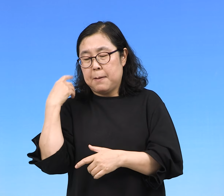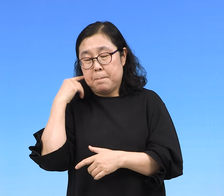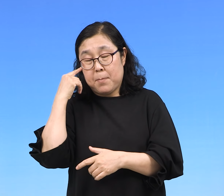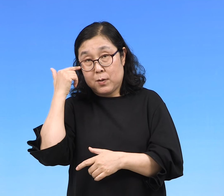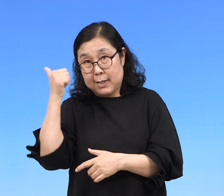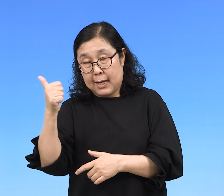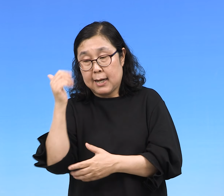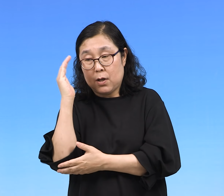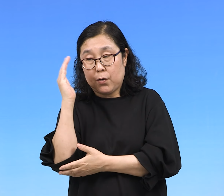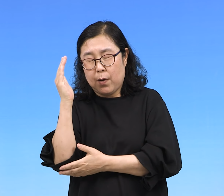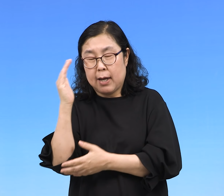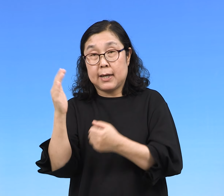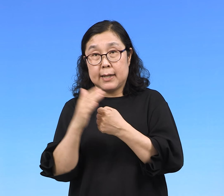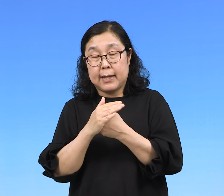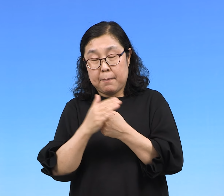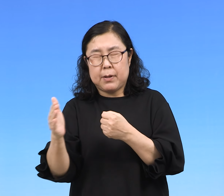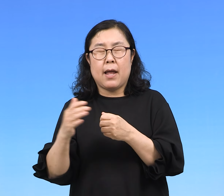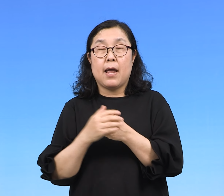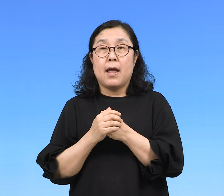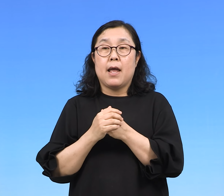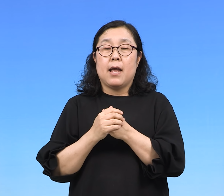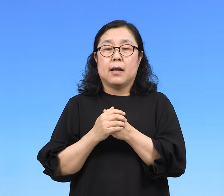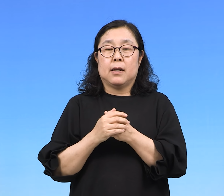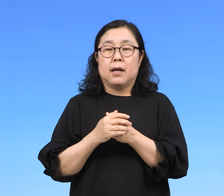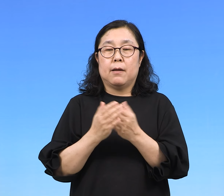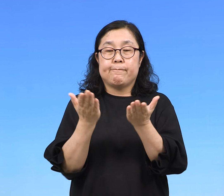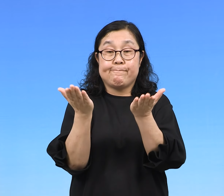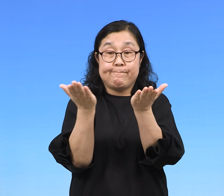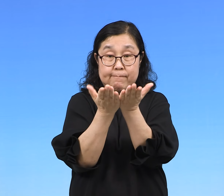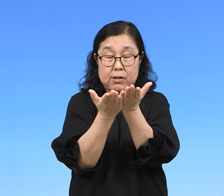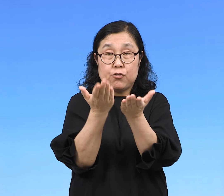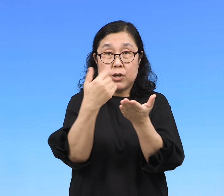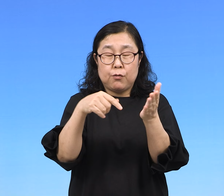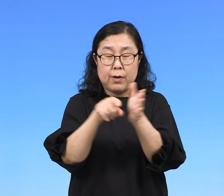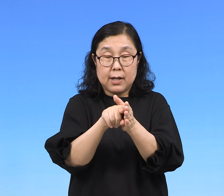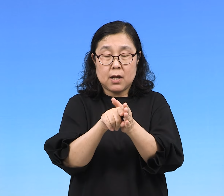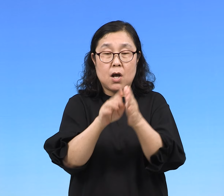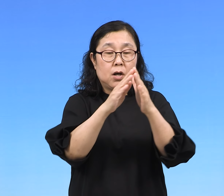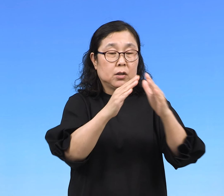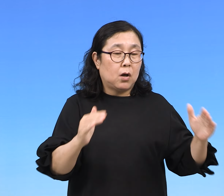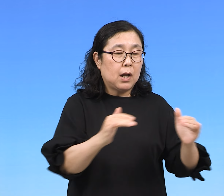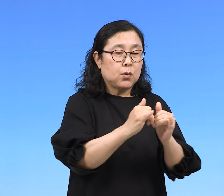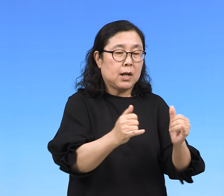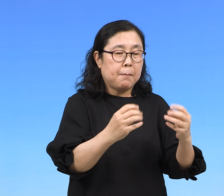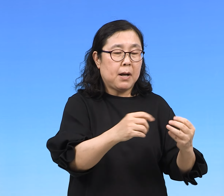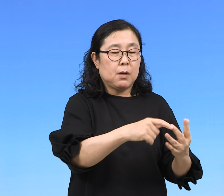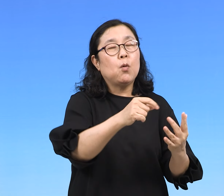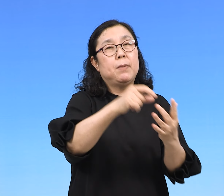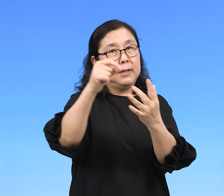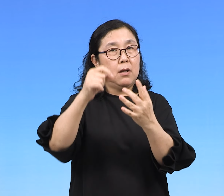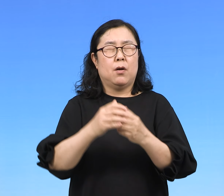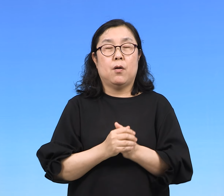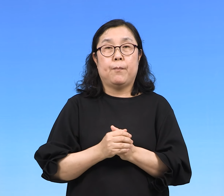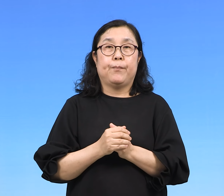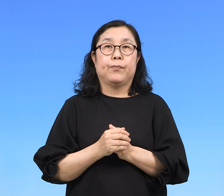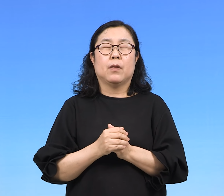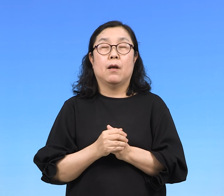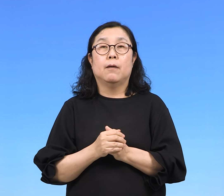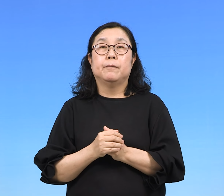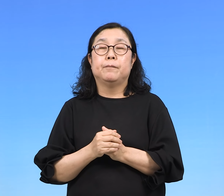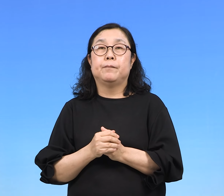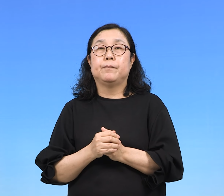지역의 균형이 이루어지면 좋겠다. 지금은 이제 뭐 고루고루 잘 배분이 된 것 같지만, 내가 뭘 마음에 두는